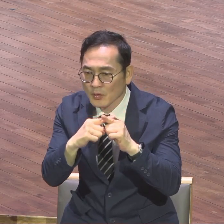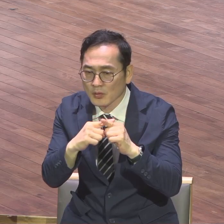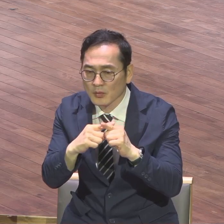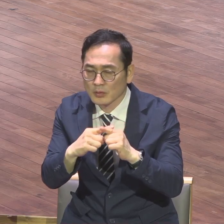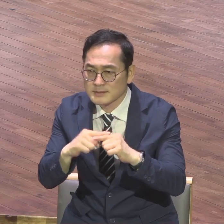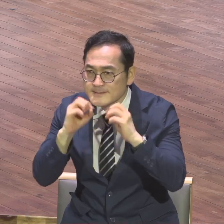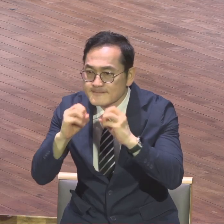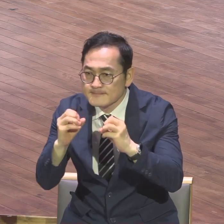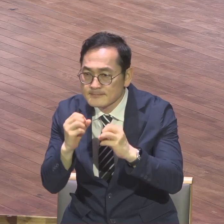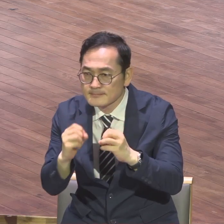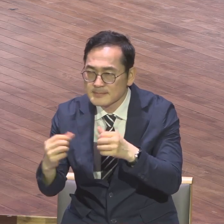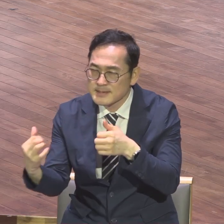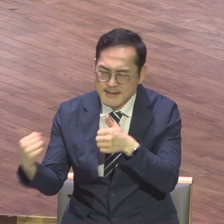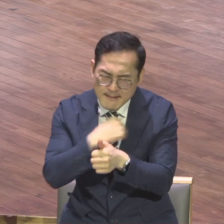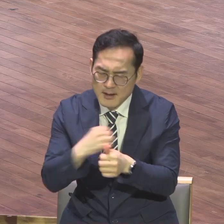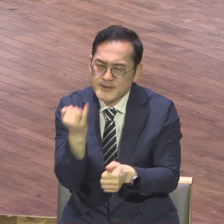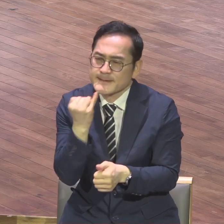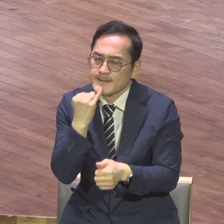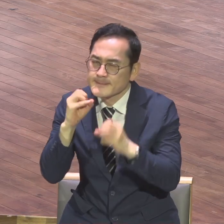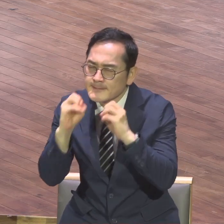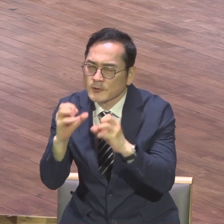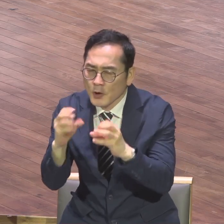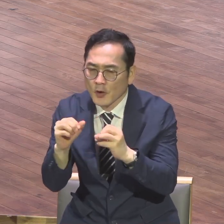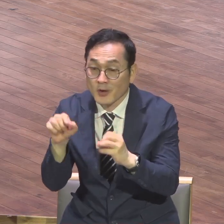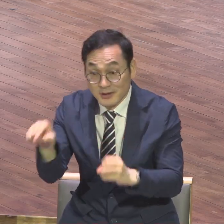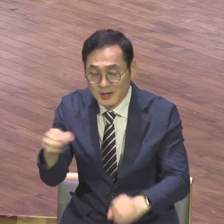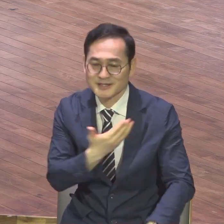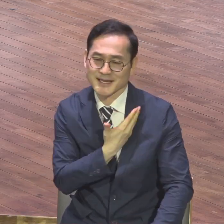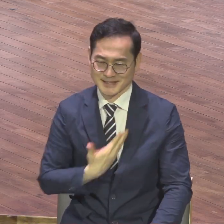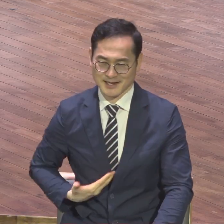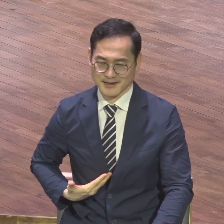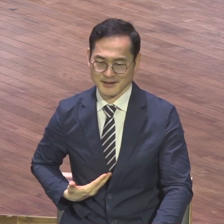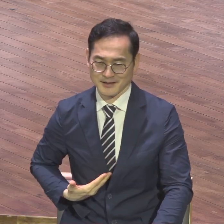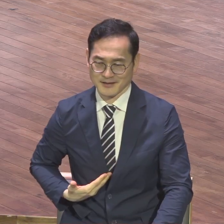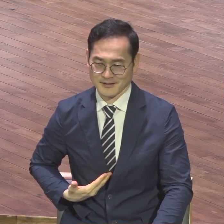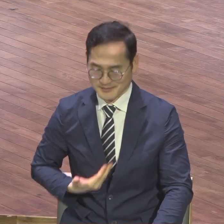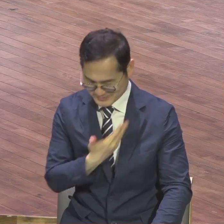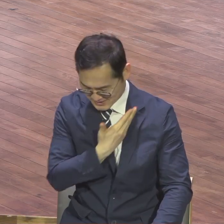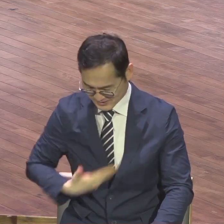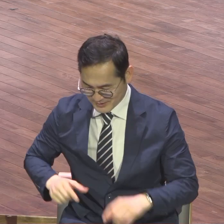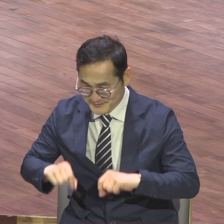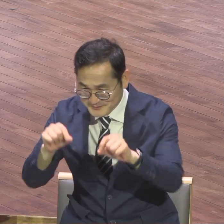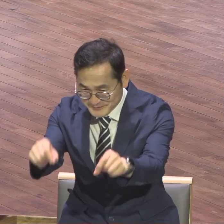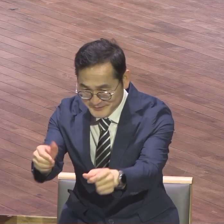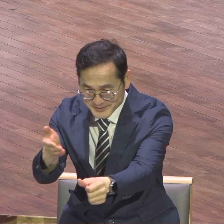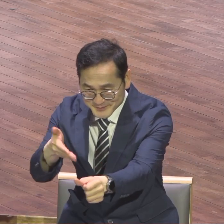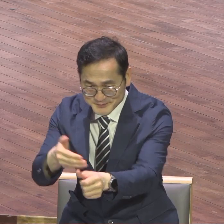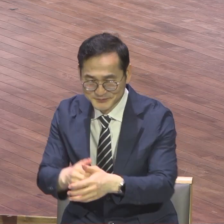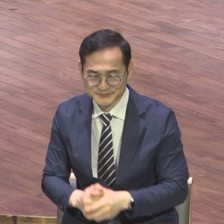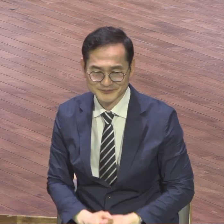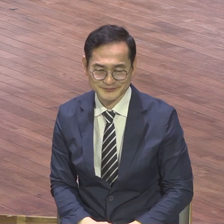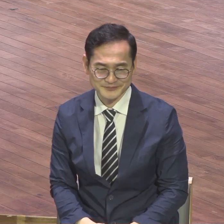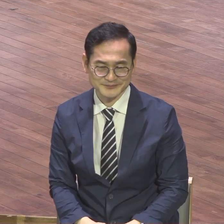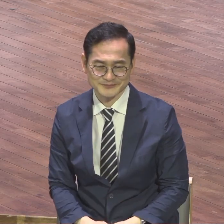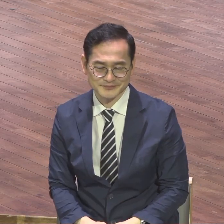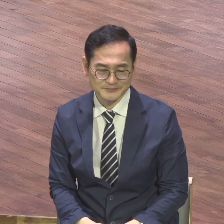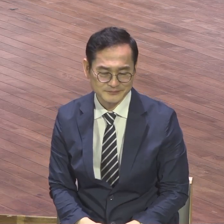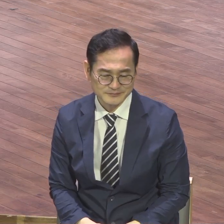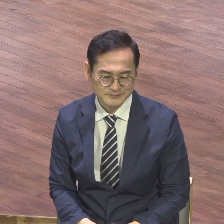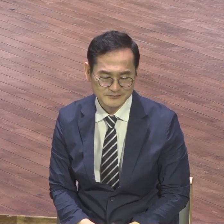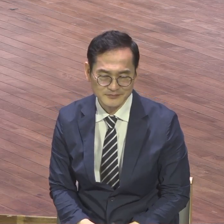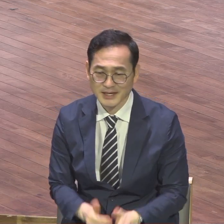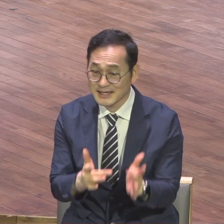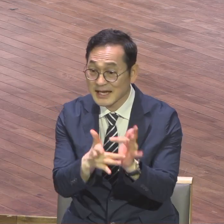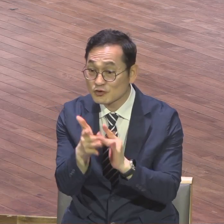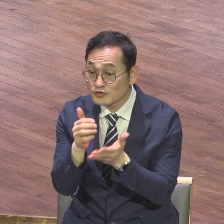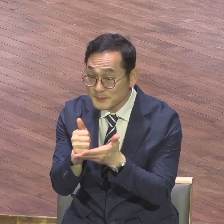제자. 교인 되지 마시고 제자 되시기 바랍니다. 예수님이 가서 제자 교인 만들라고 안 했어요.